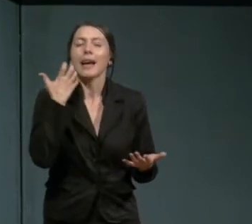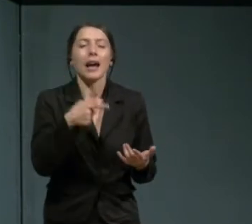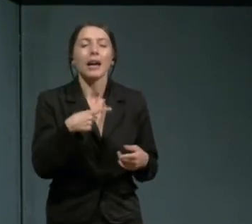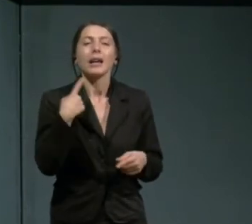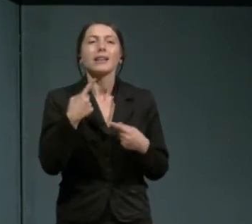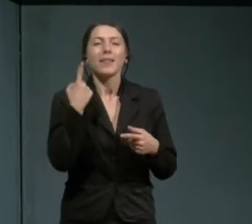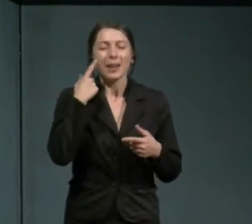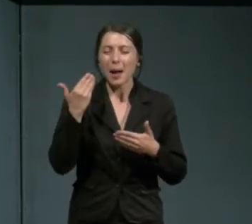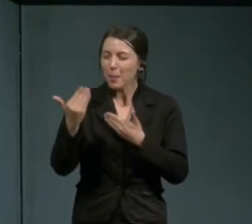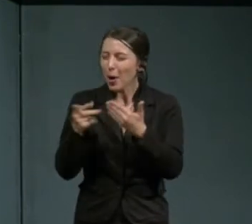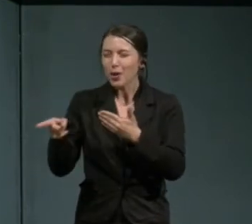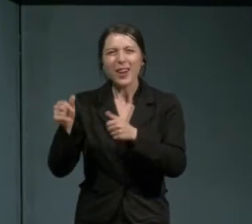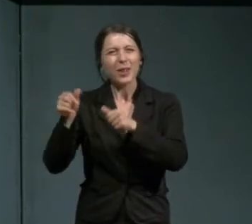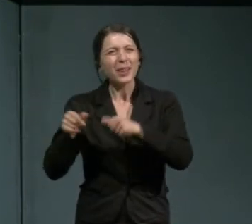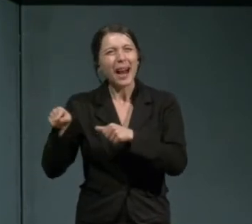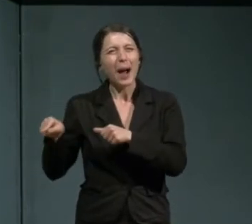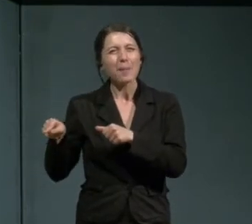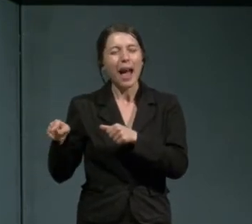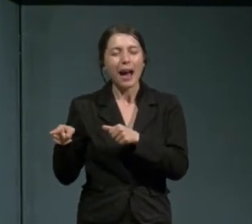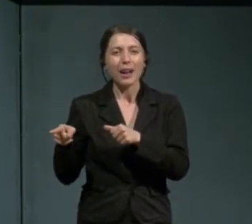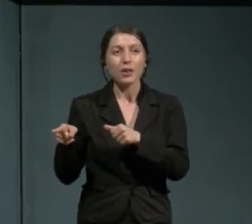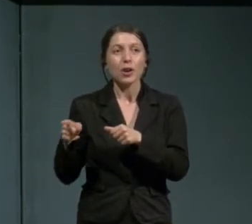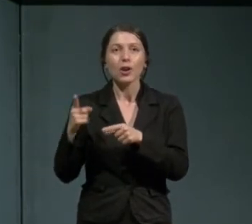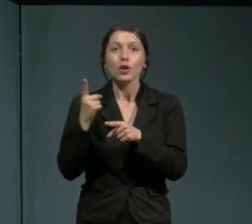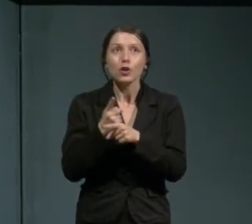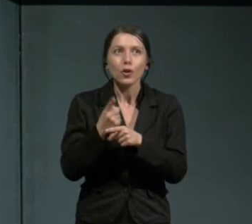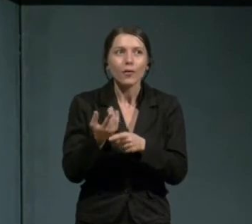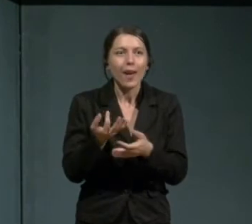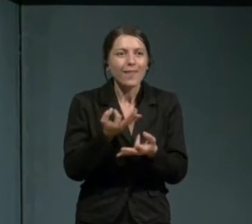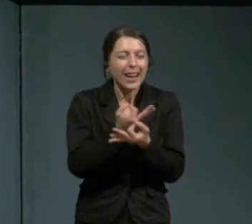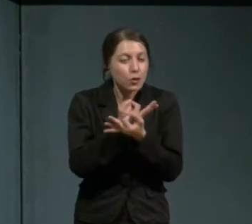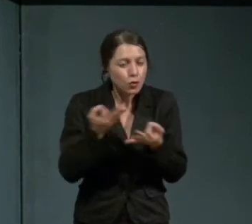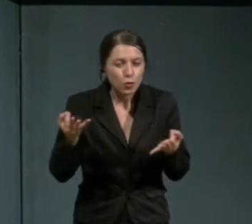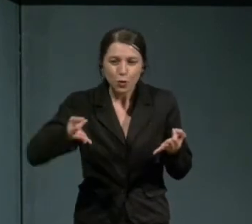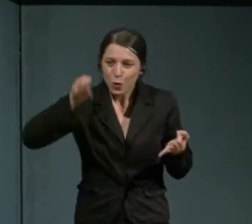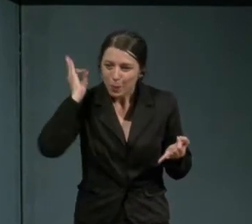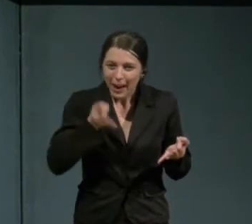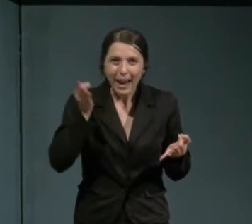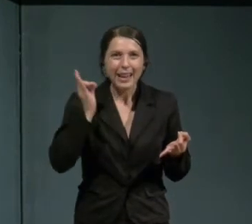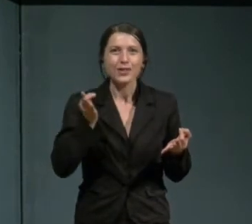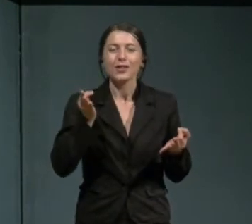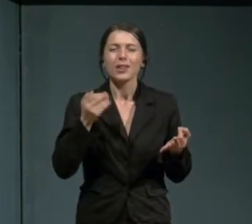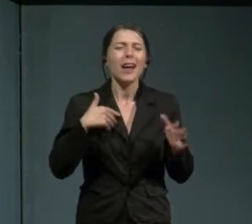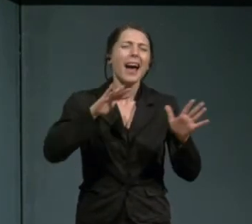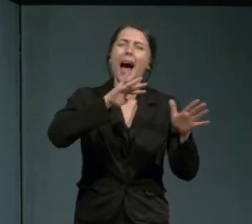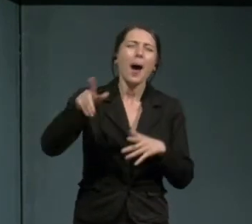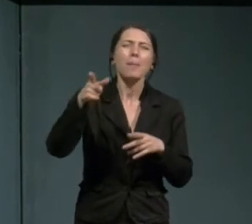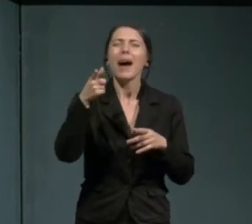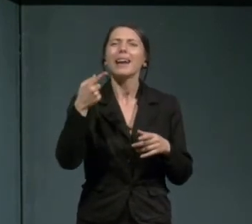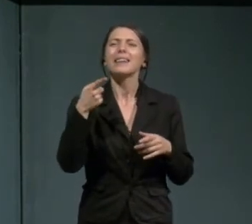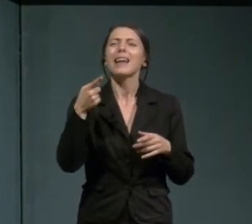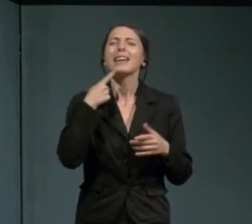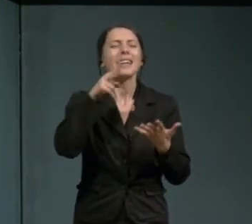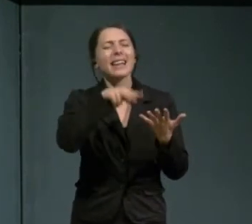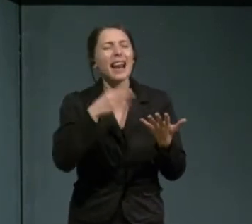del trapianto e doveva essere esatto dove essere rigoroso preciso e mi dicevo al di là di quello che penseranno di questo